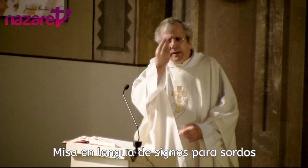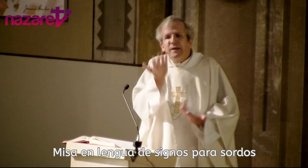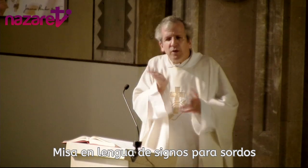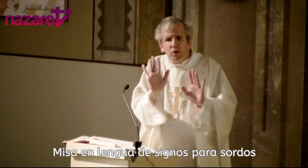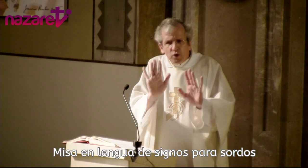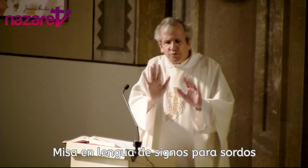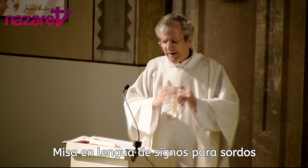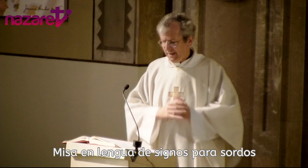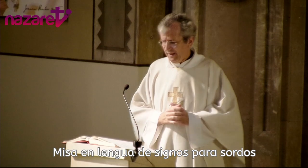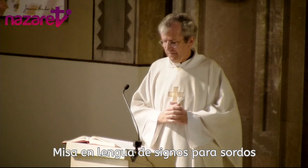¿qué os parece?